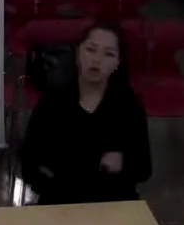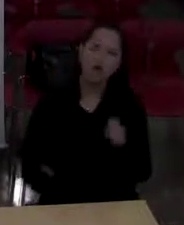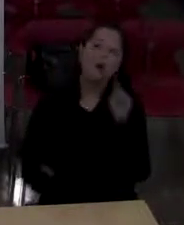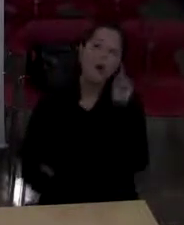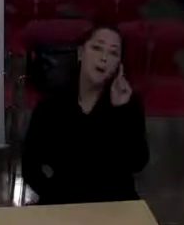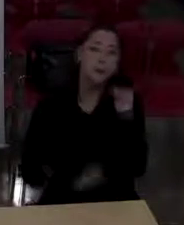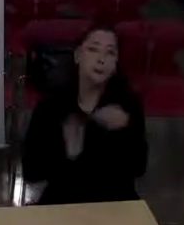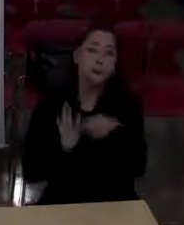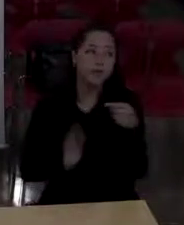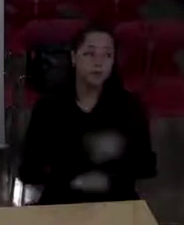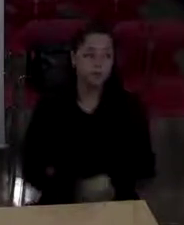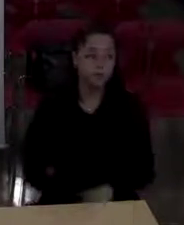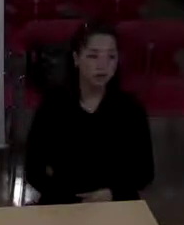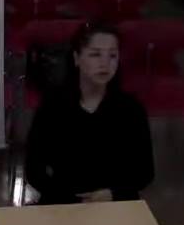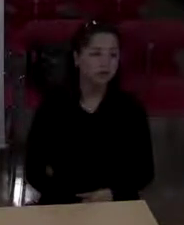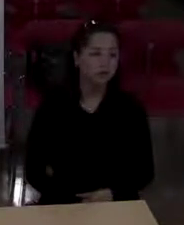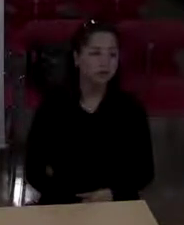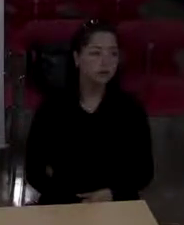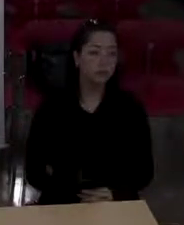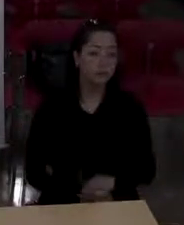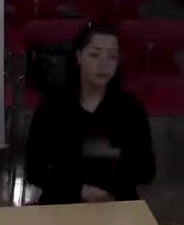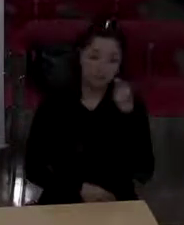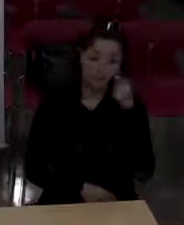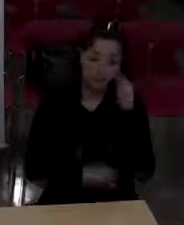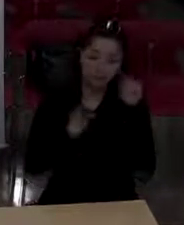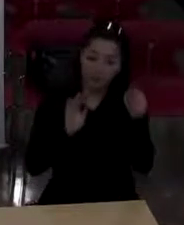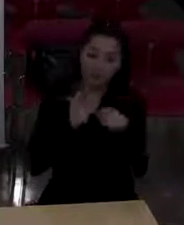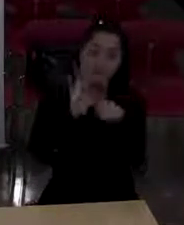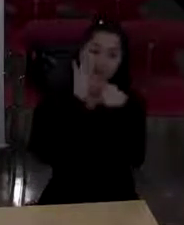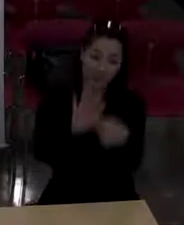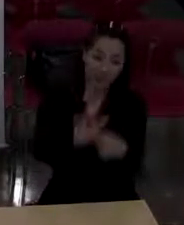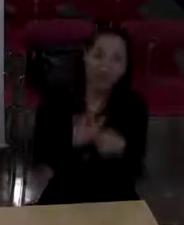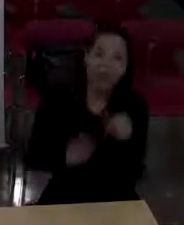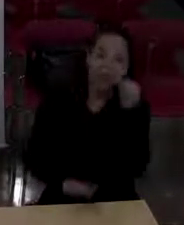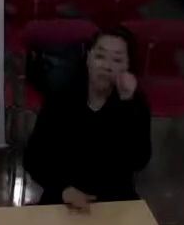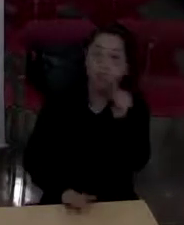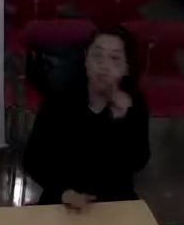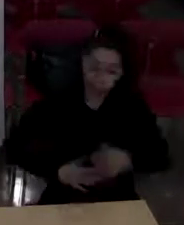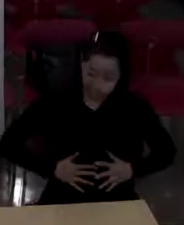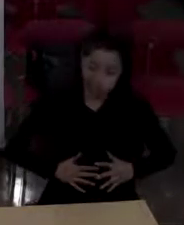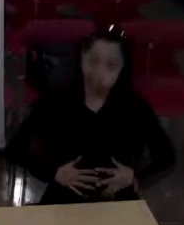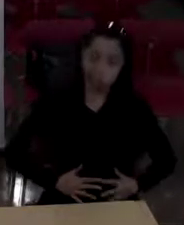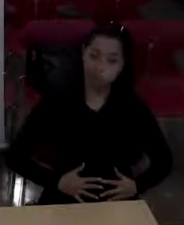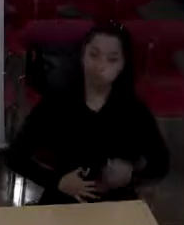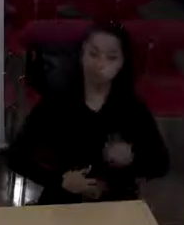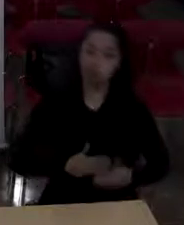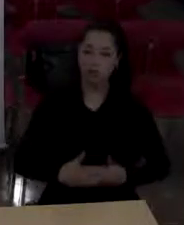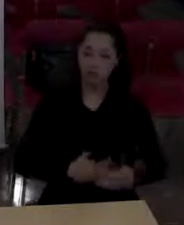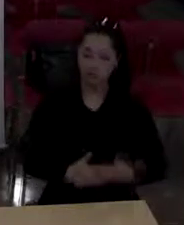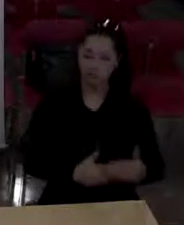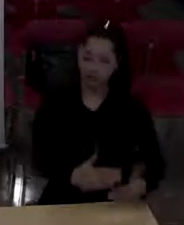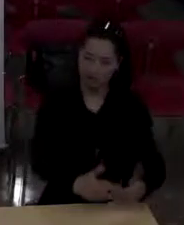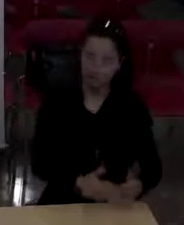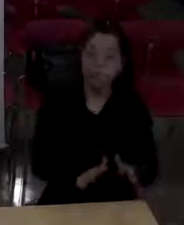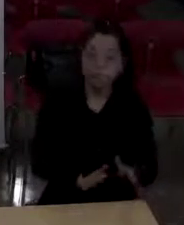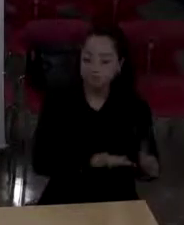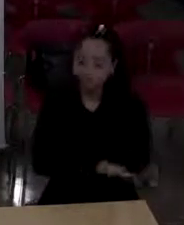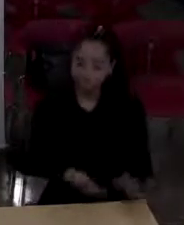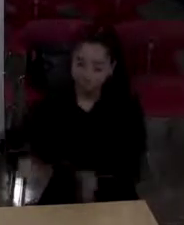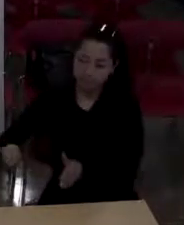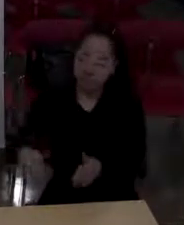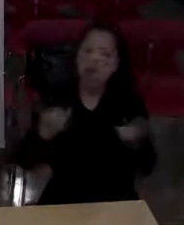Eso es durante la gestación. Ahora vamos a ver en el primer mes de vida. Entonces los bebés nacen con la capacidad de darle sentido